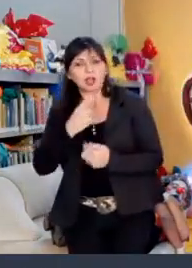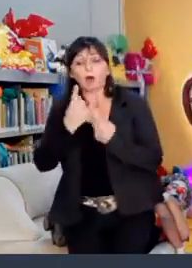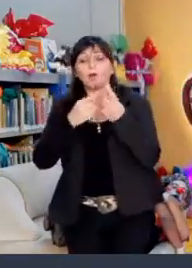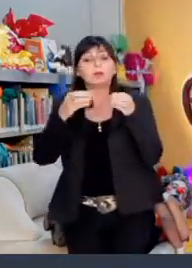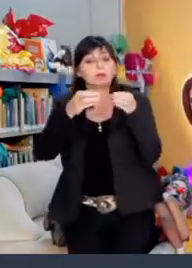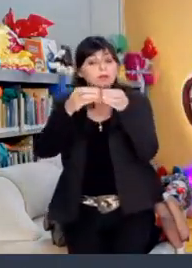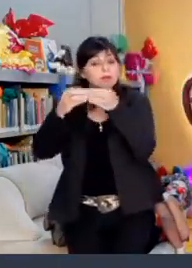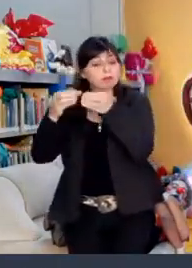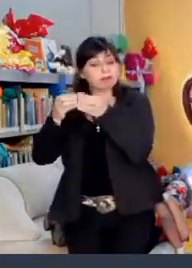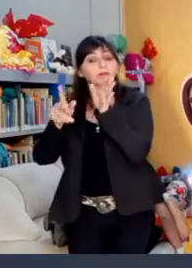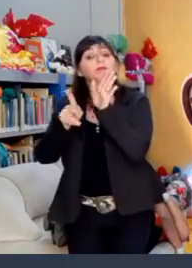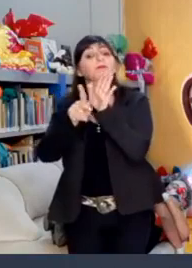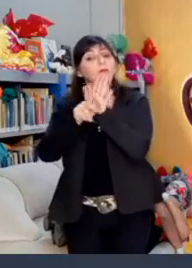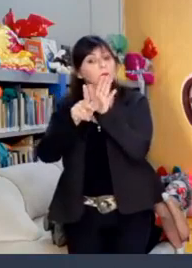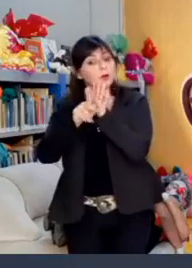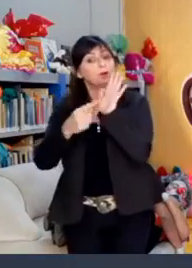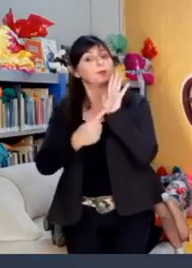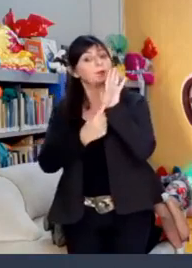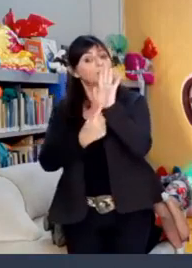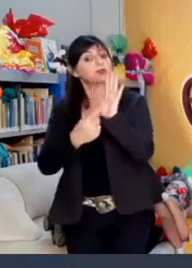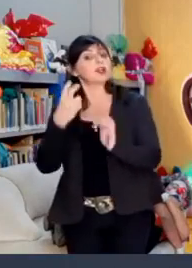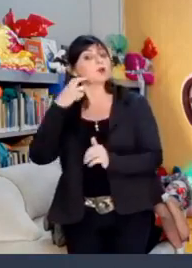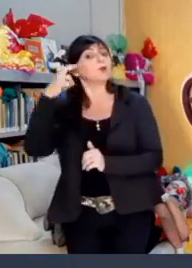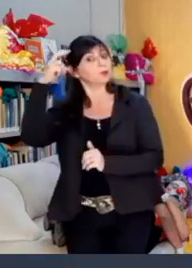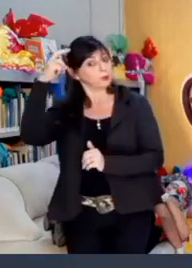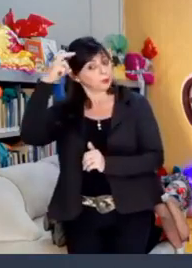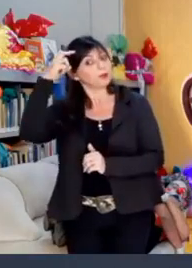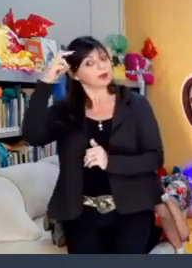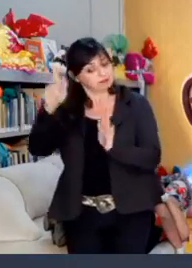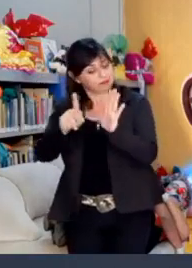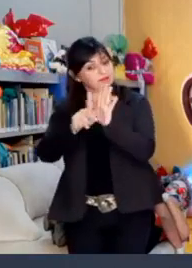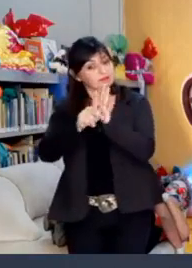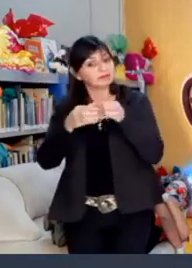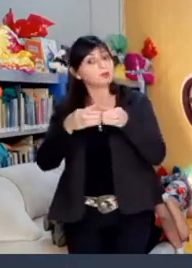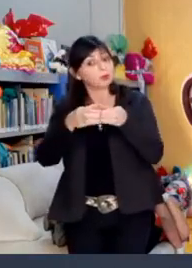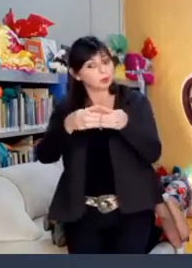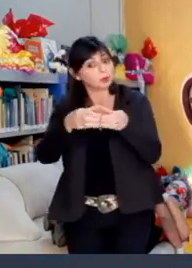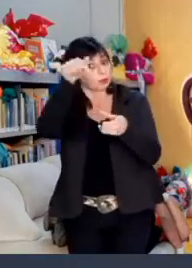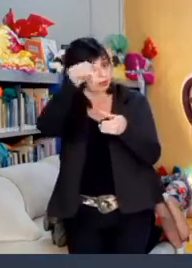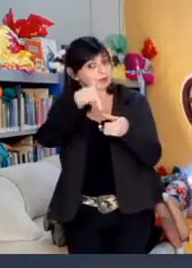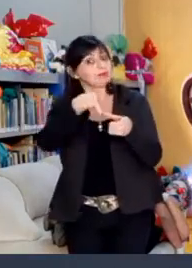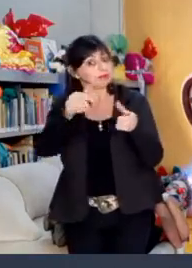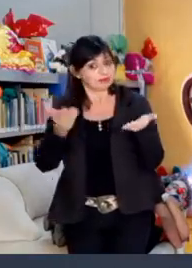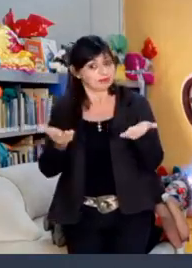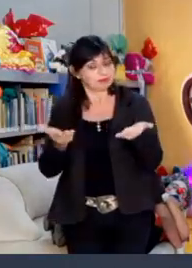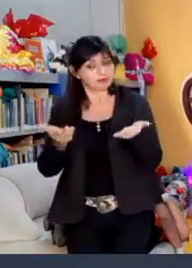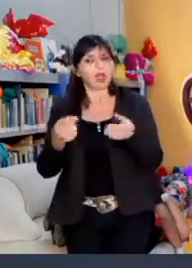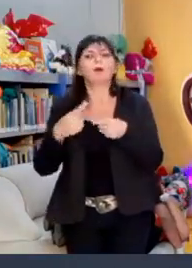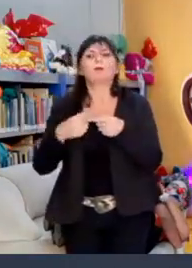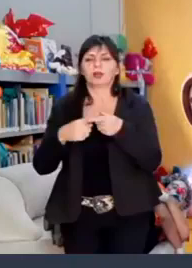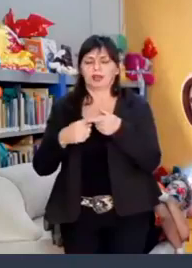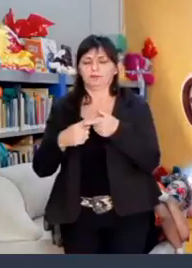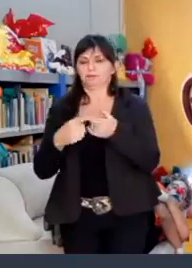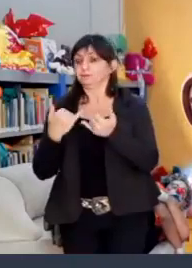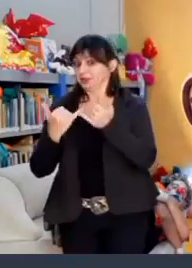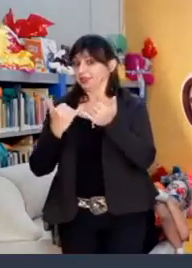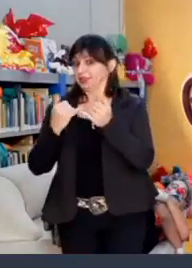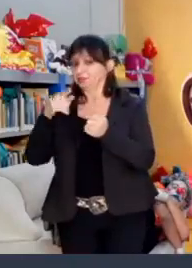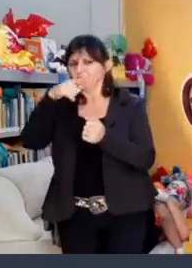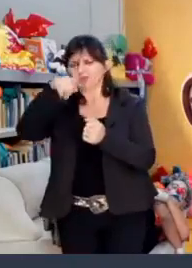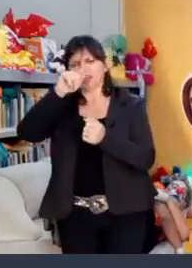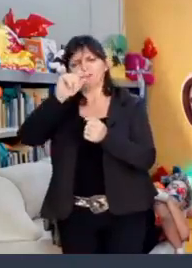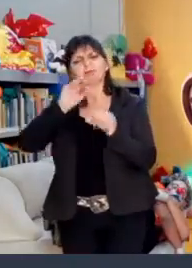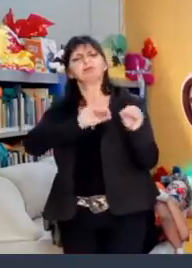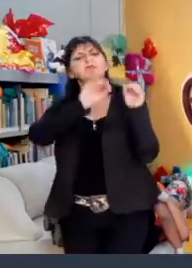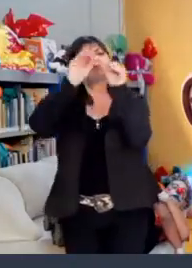representem a sua cultura. Por quê? Olha só, quando você sai do seu país